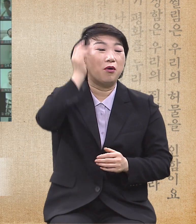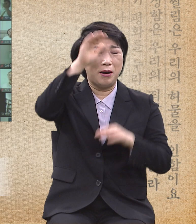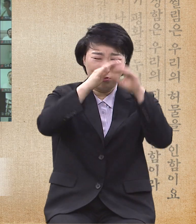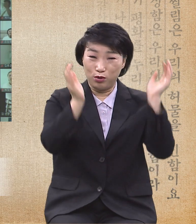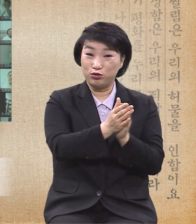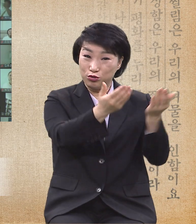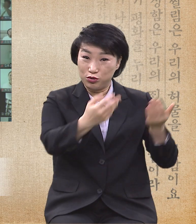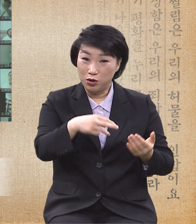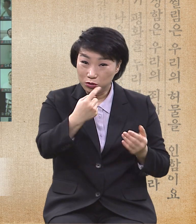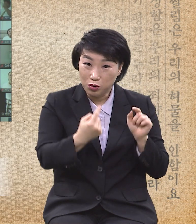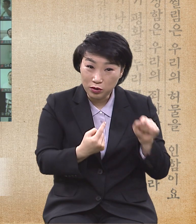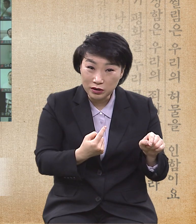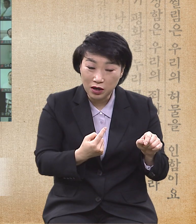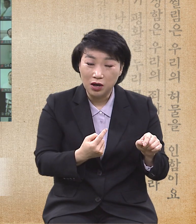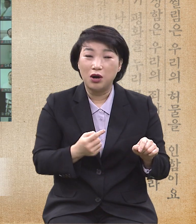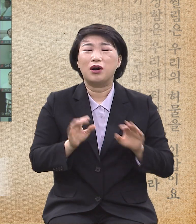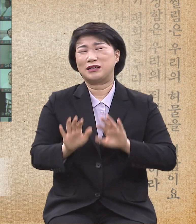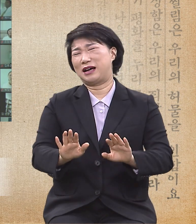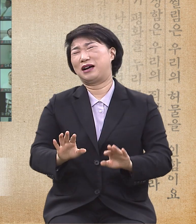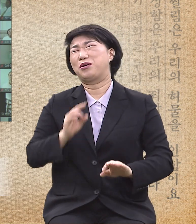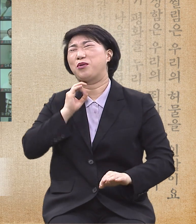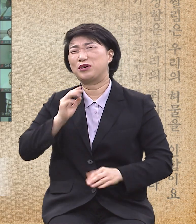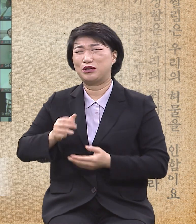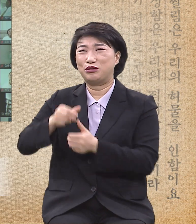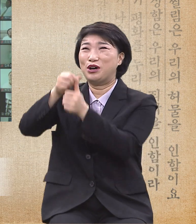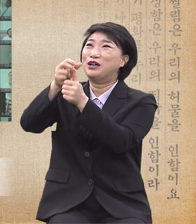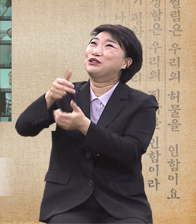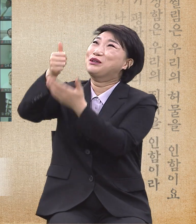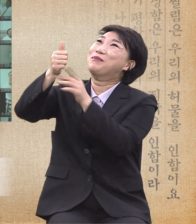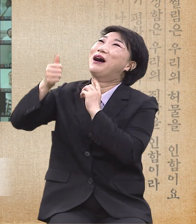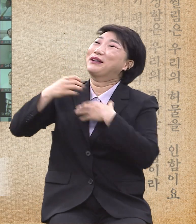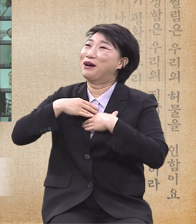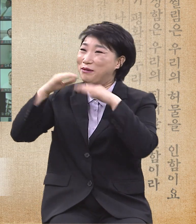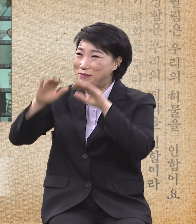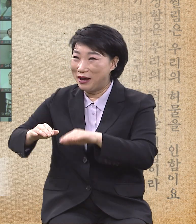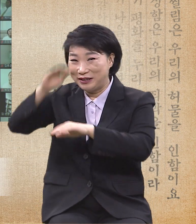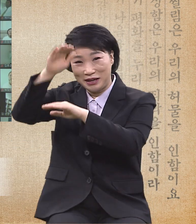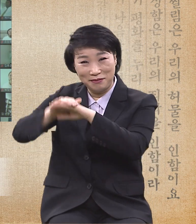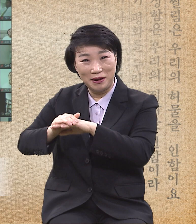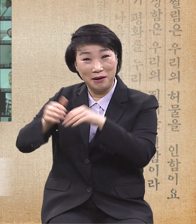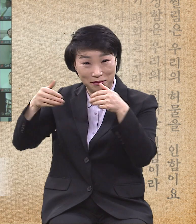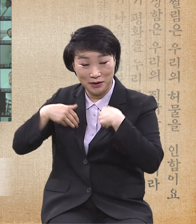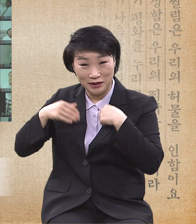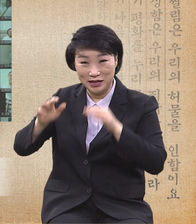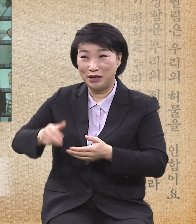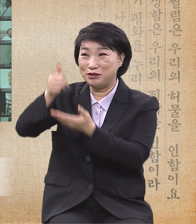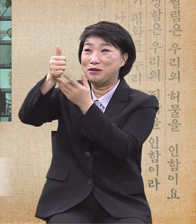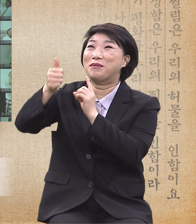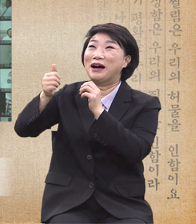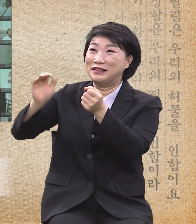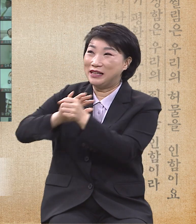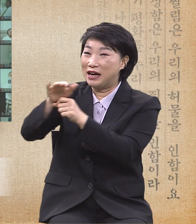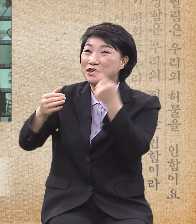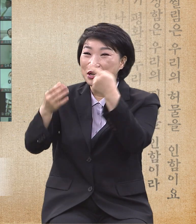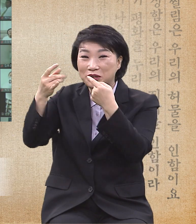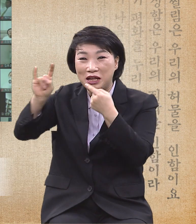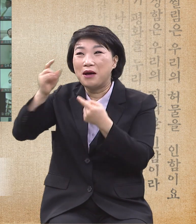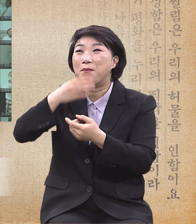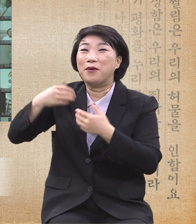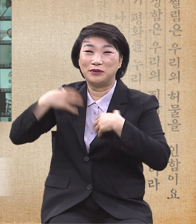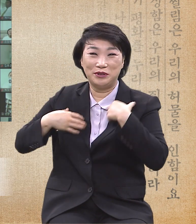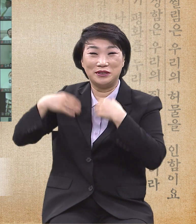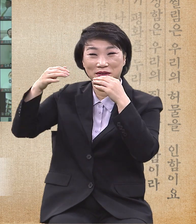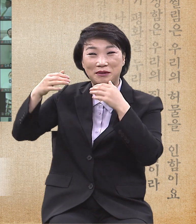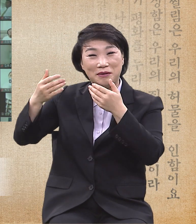할지라도 오직 구원의 주님만 경배하고 예배하면서 주님만 사랑해서 천대의 복을